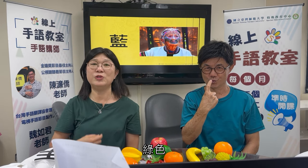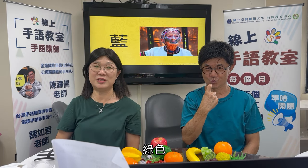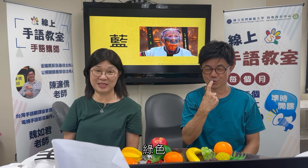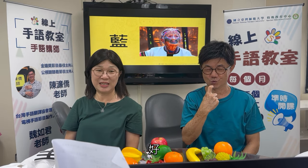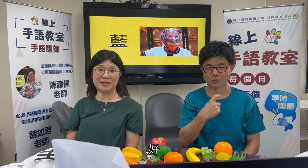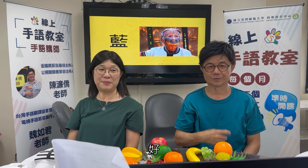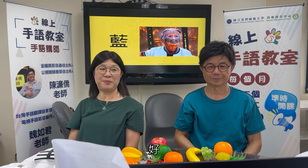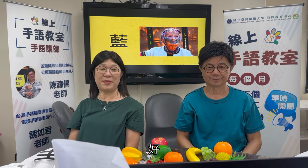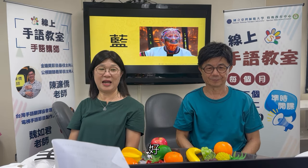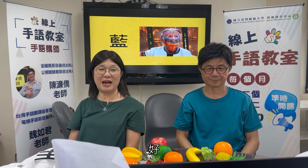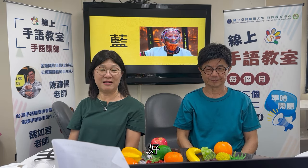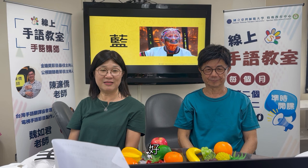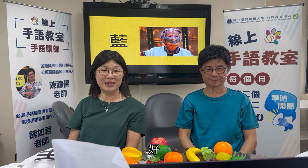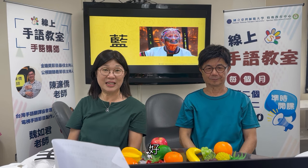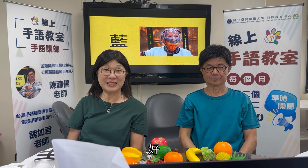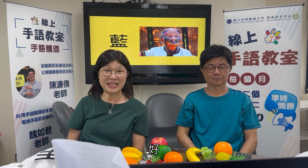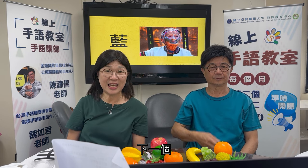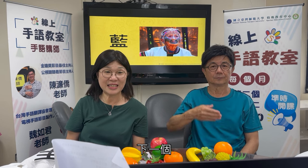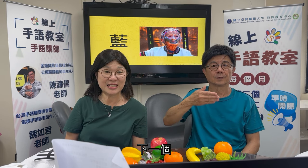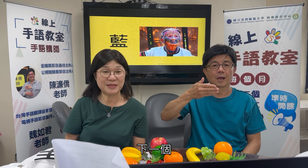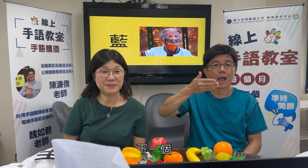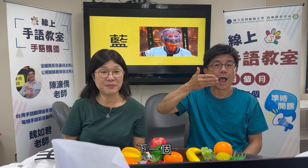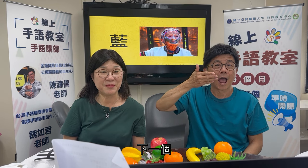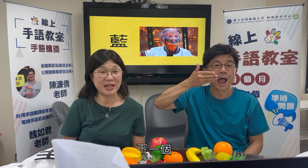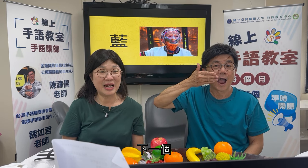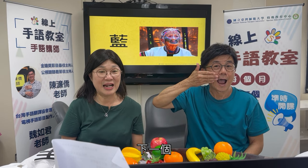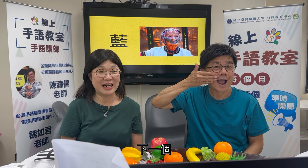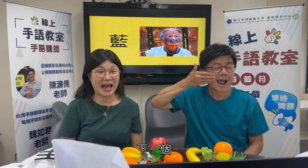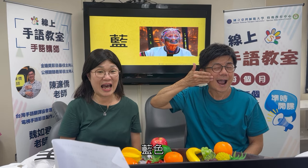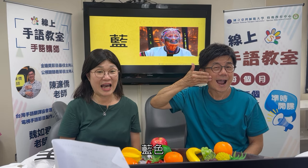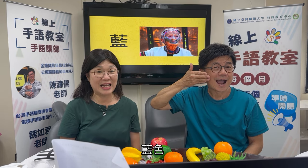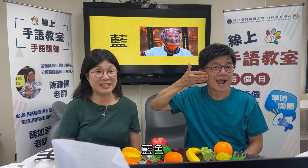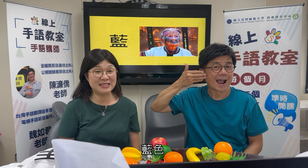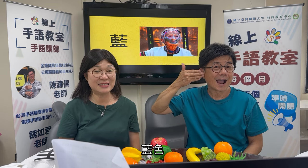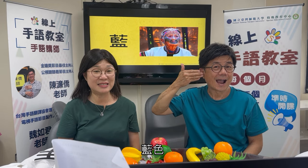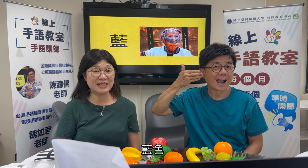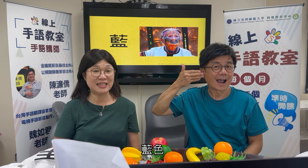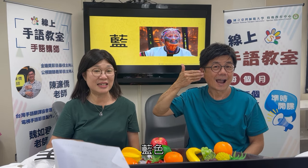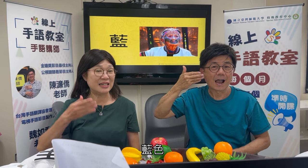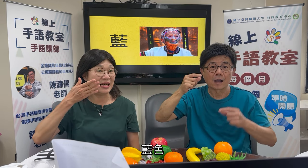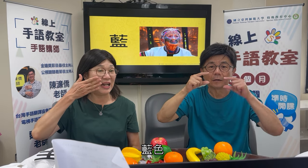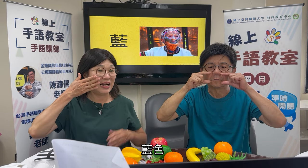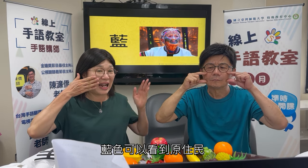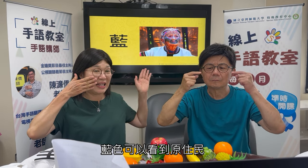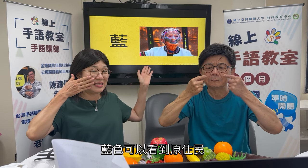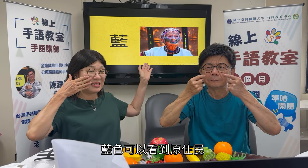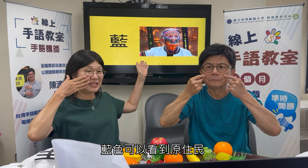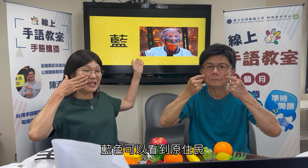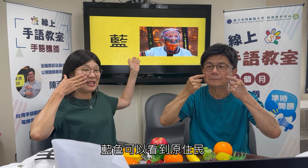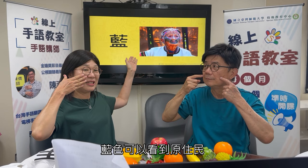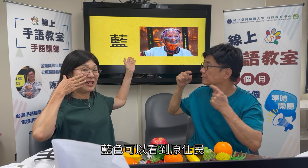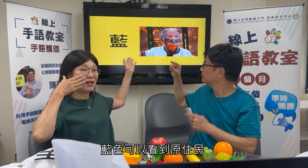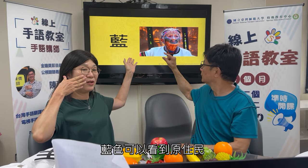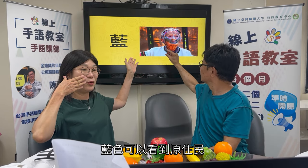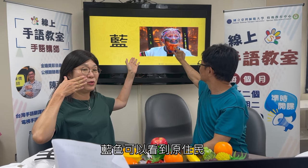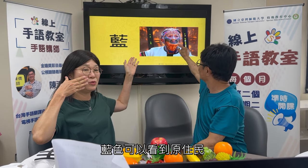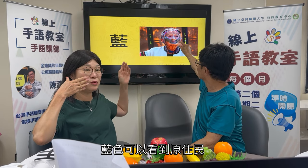色。好，下一个蓝色，蓝色可以看到原住